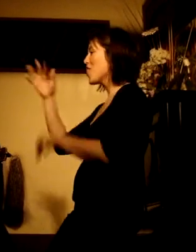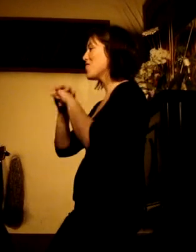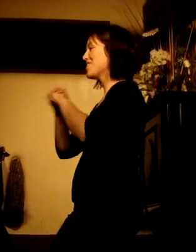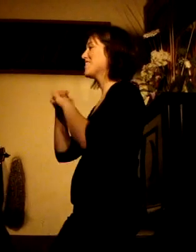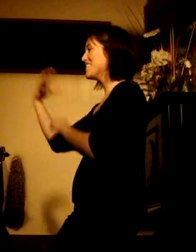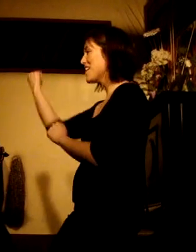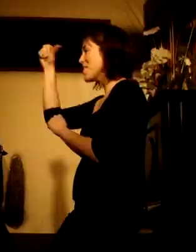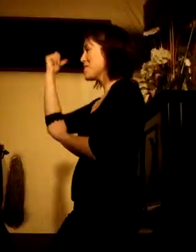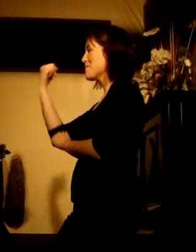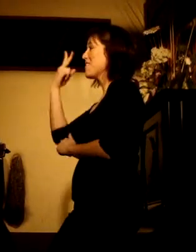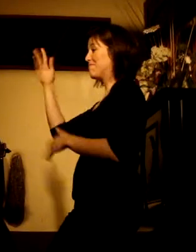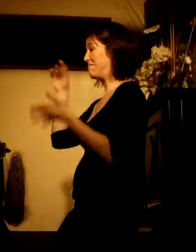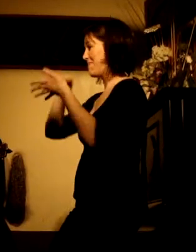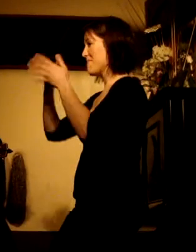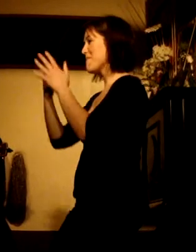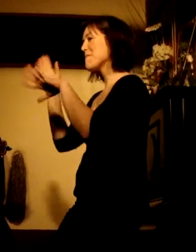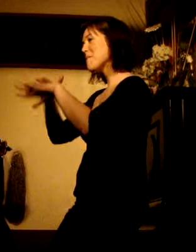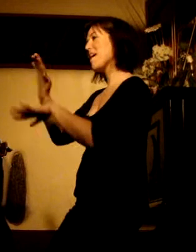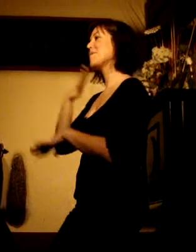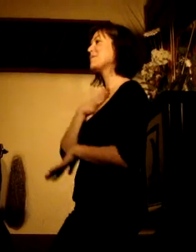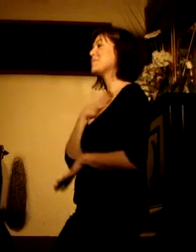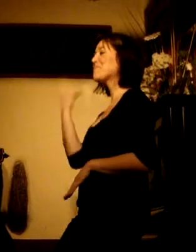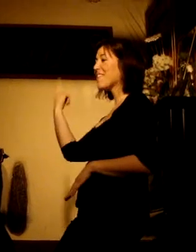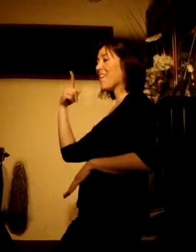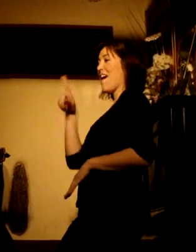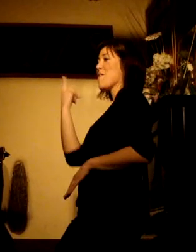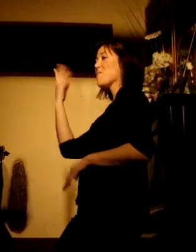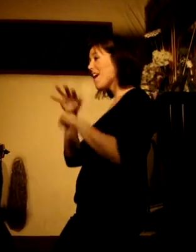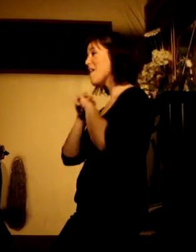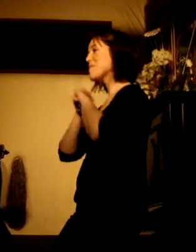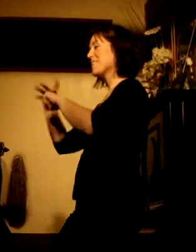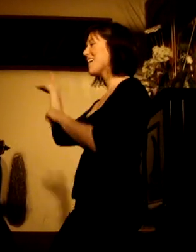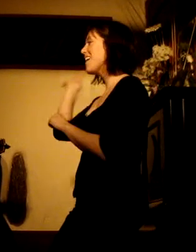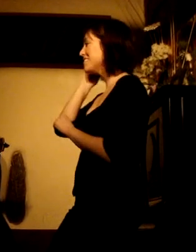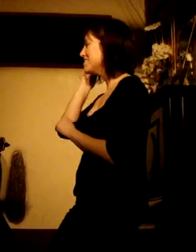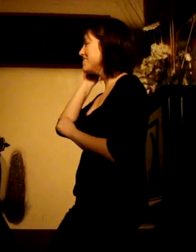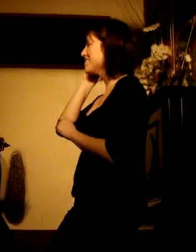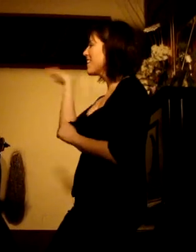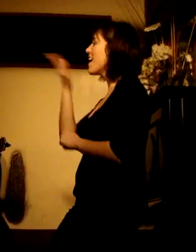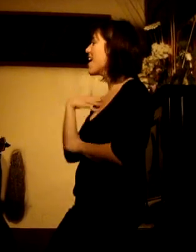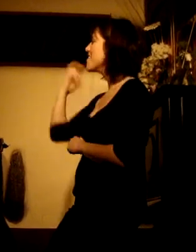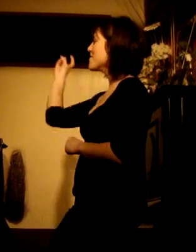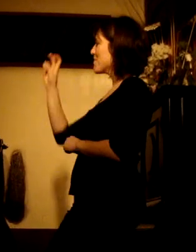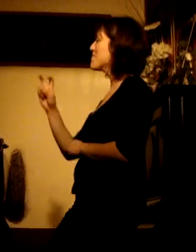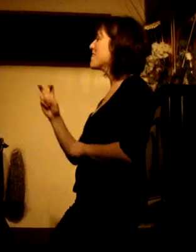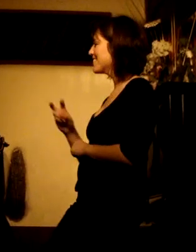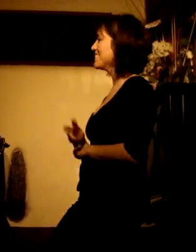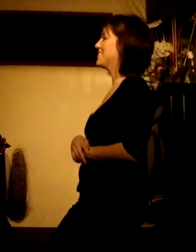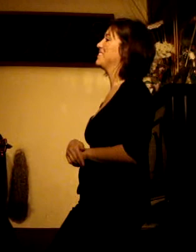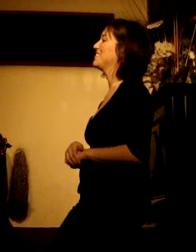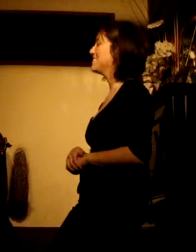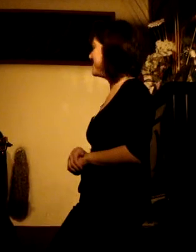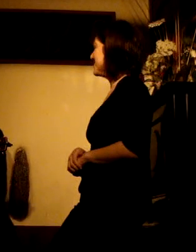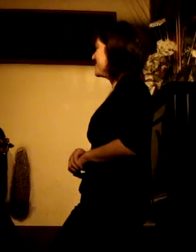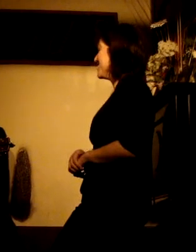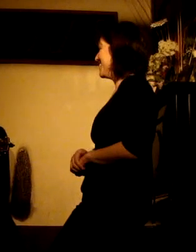Dos amigos y un plan para mí. Y además una amiga que quiere también venir. No